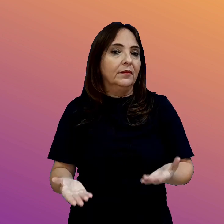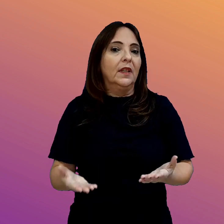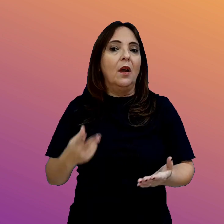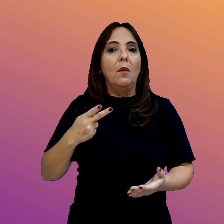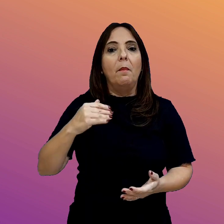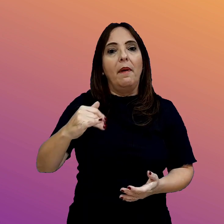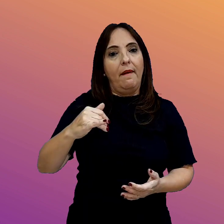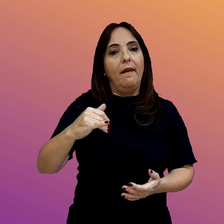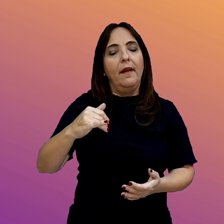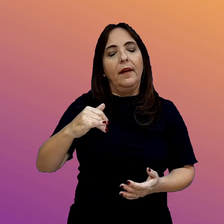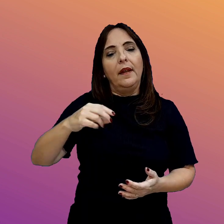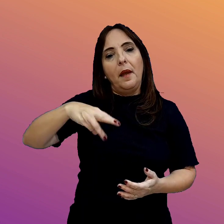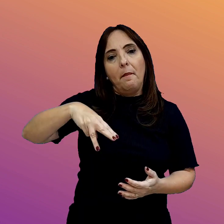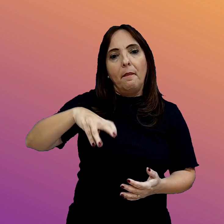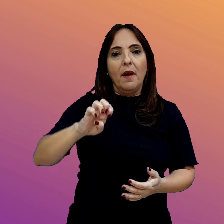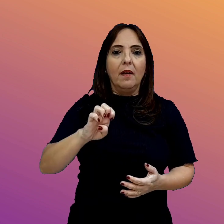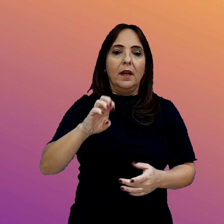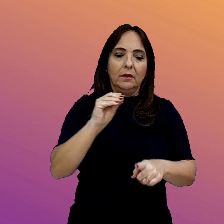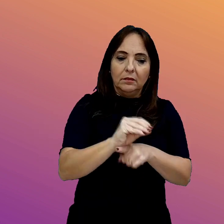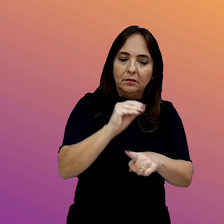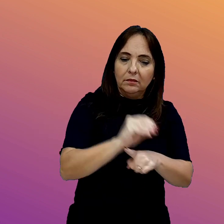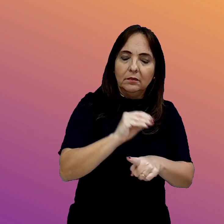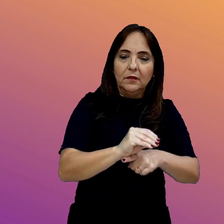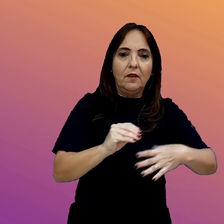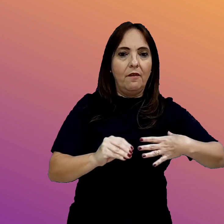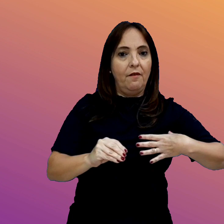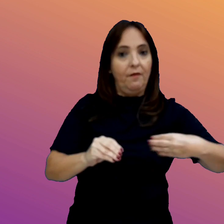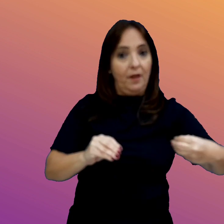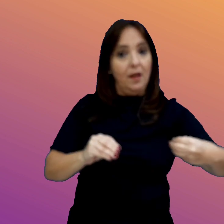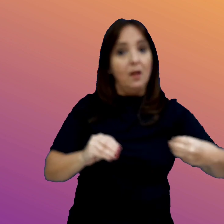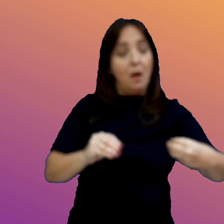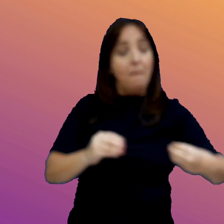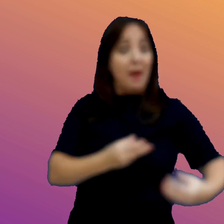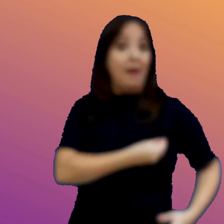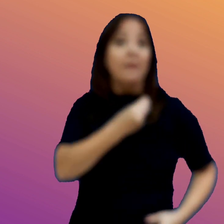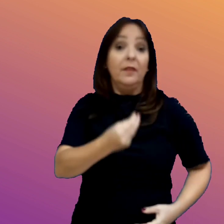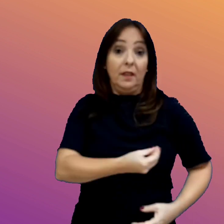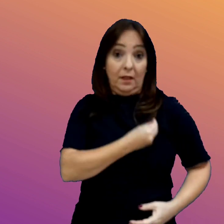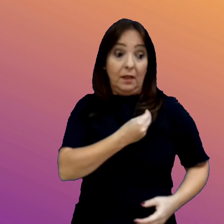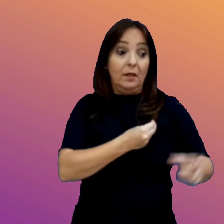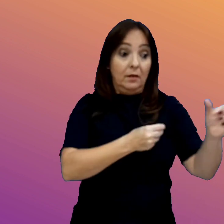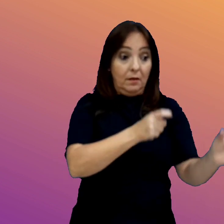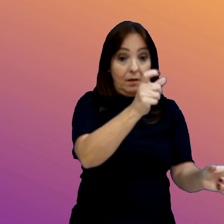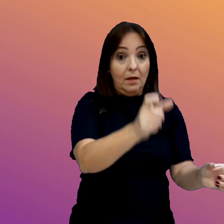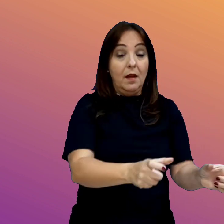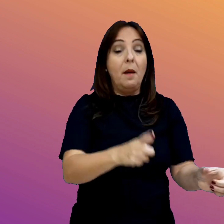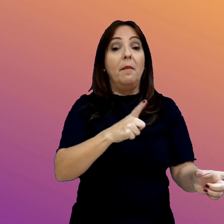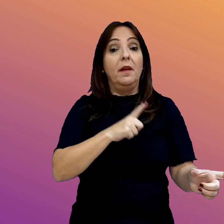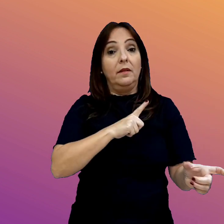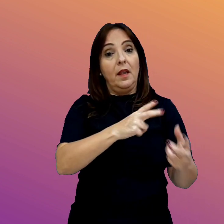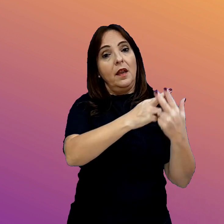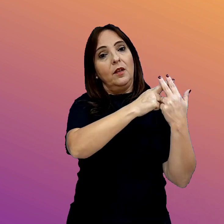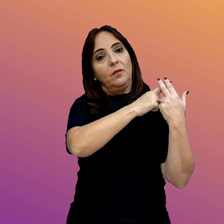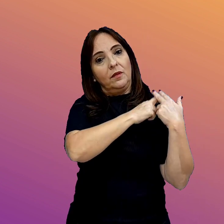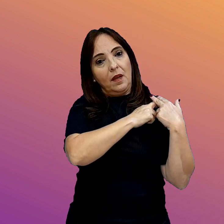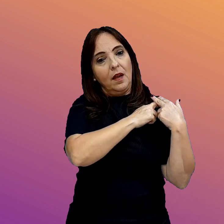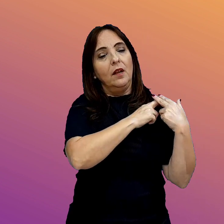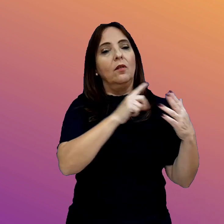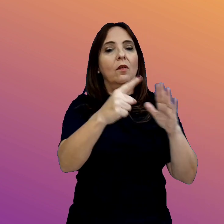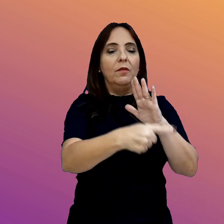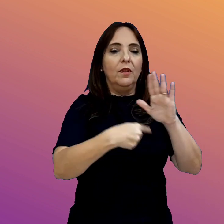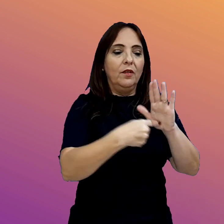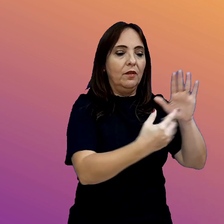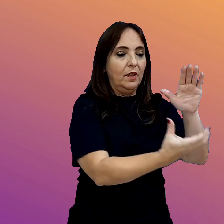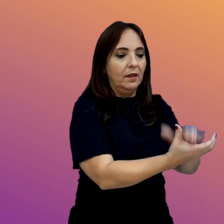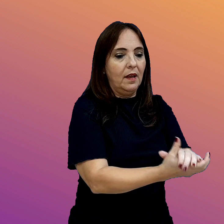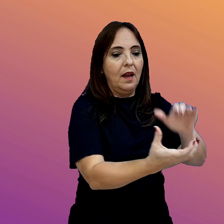um legado. A gente cria os nossos filhos para que eles assumam responsabilidades, para que eles se casem, tenham uma profissão, né? E não ficar na dependência, na